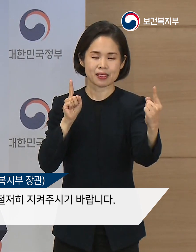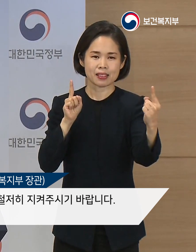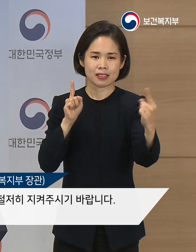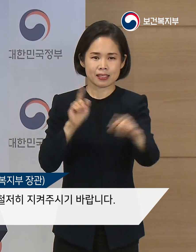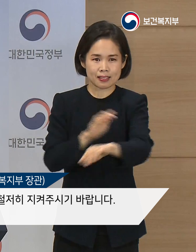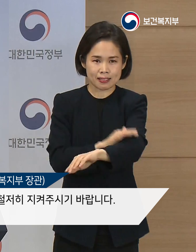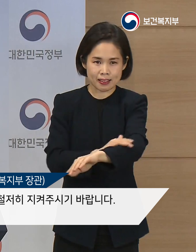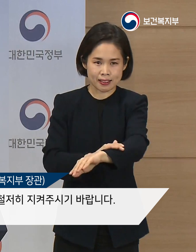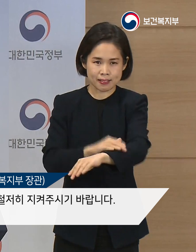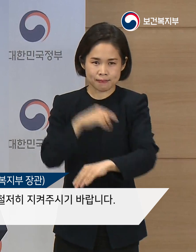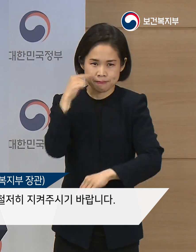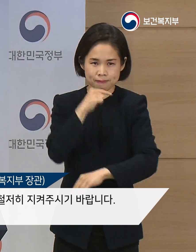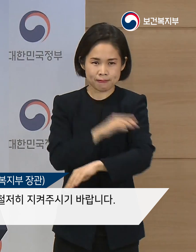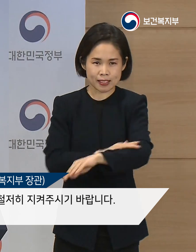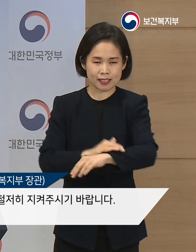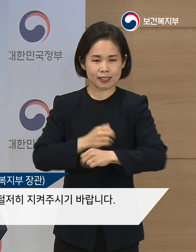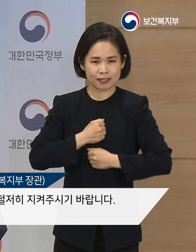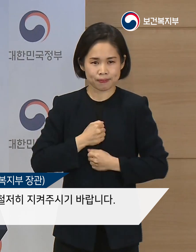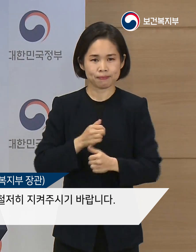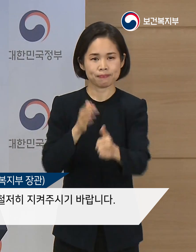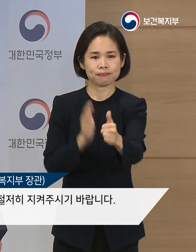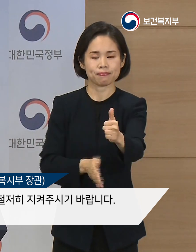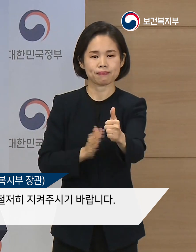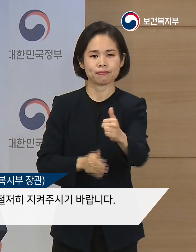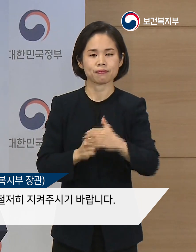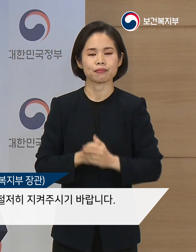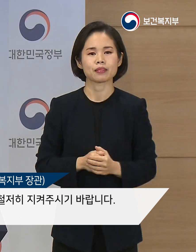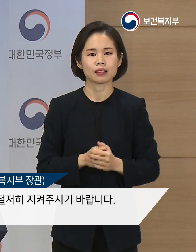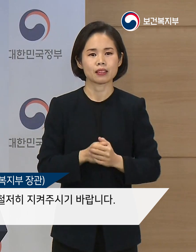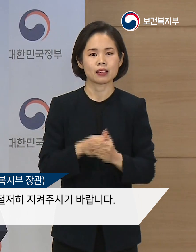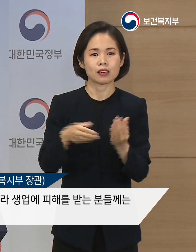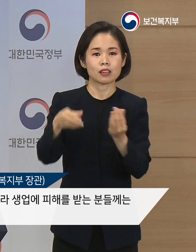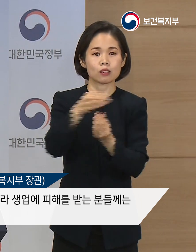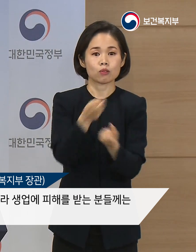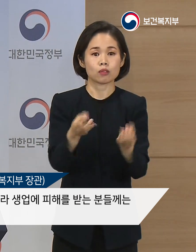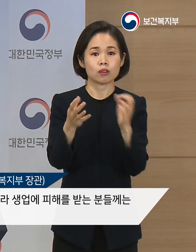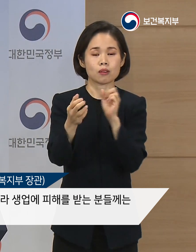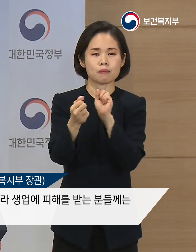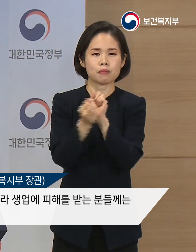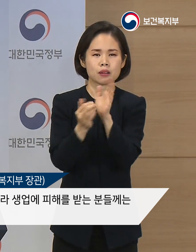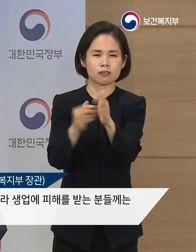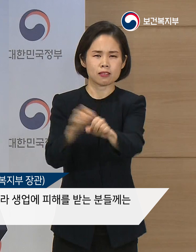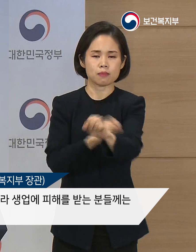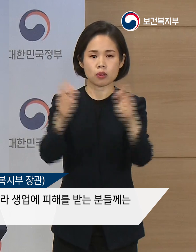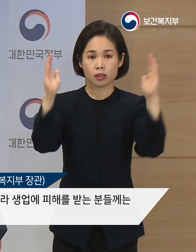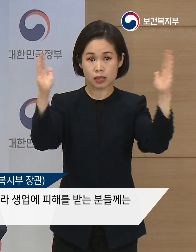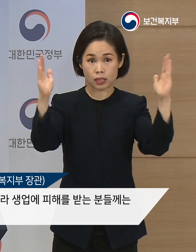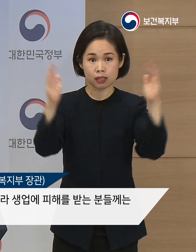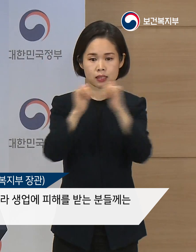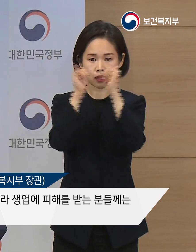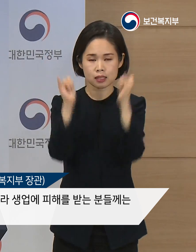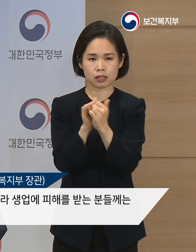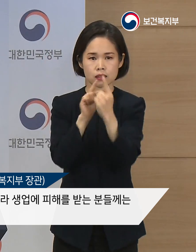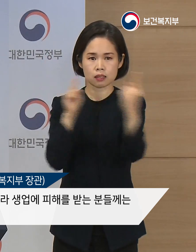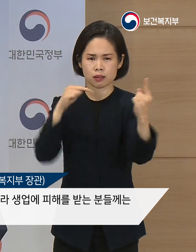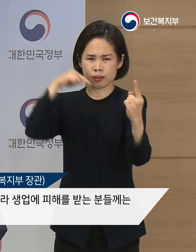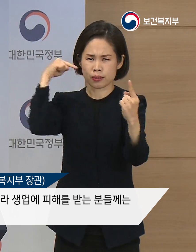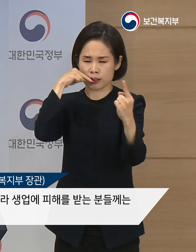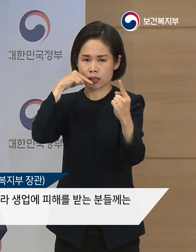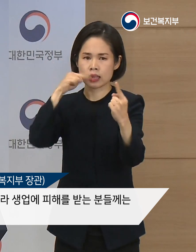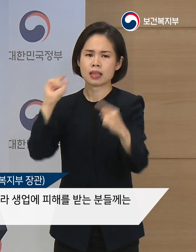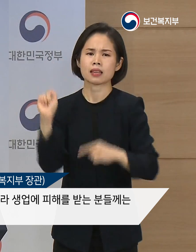거리두기 등의 방역 수칙을 철저히 지켜주시기 바랍니다. 추석 특별 방역 기간의 거리두기 강화에